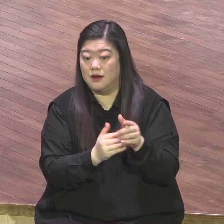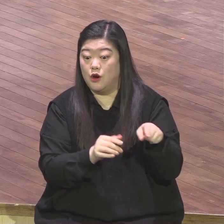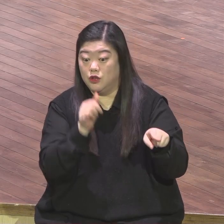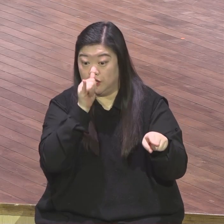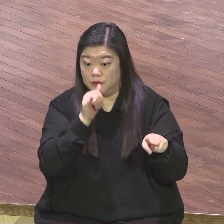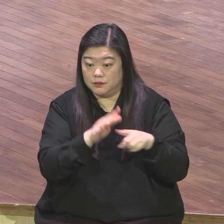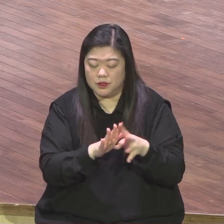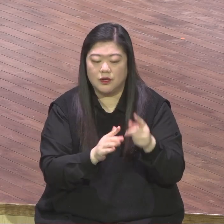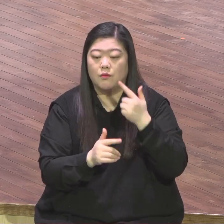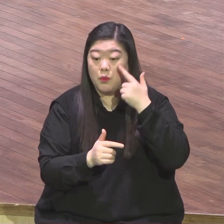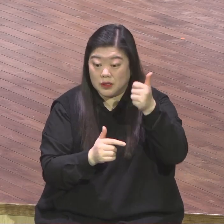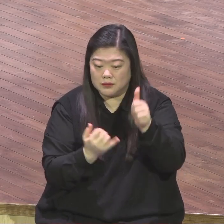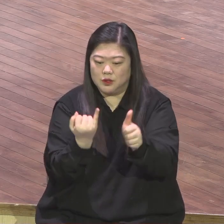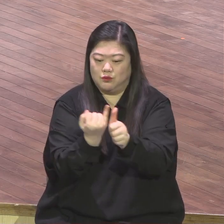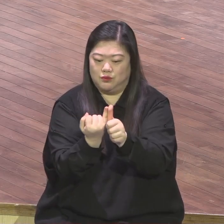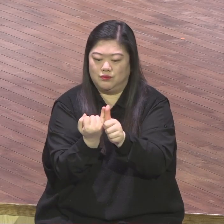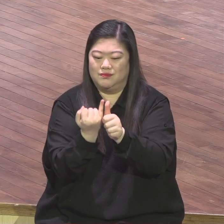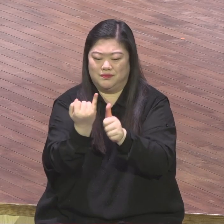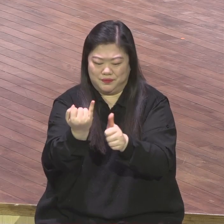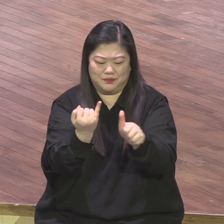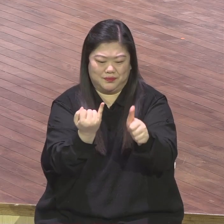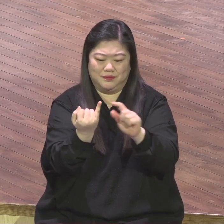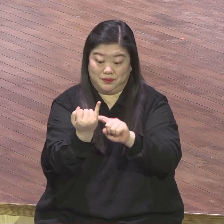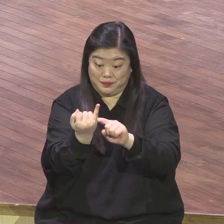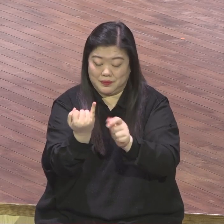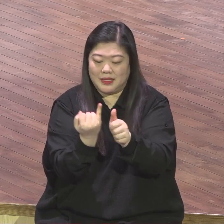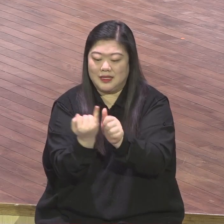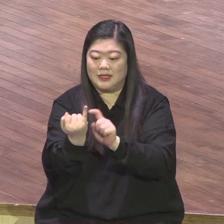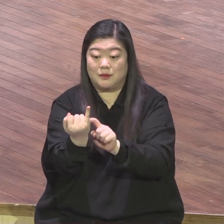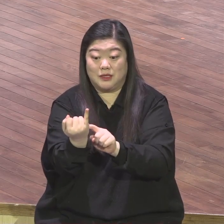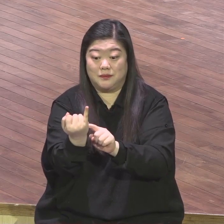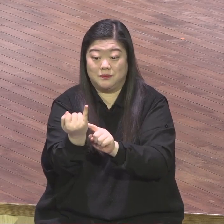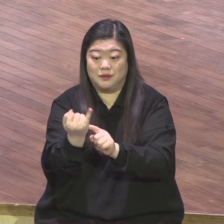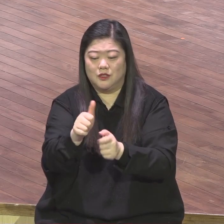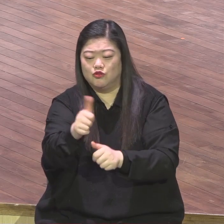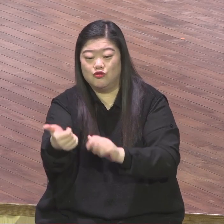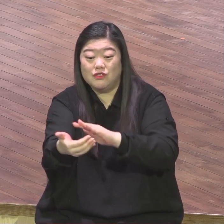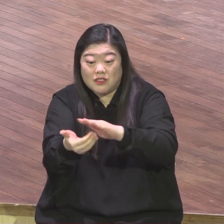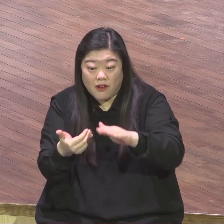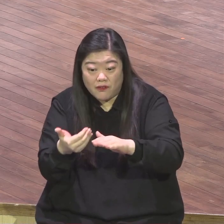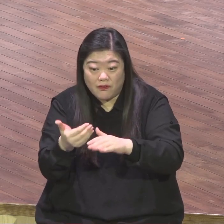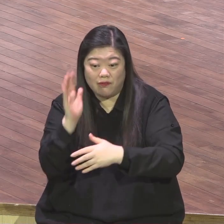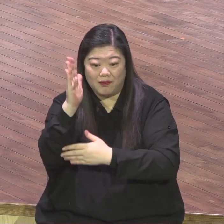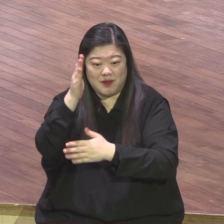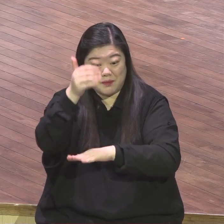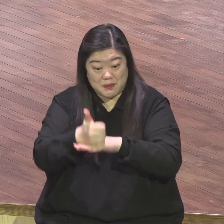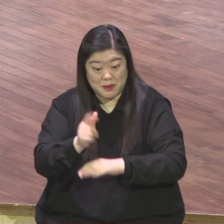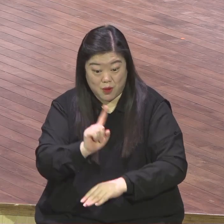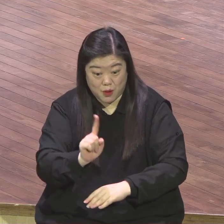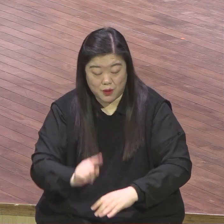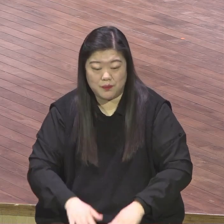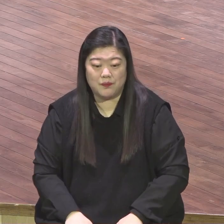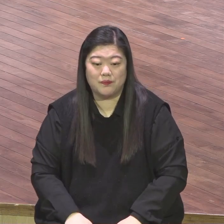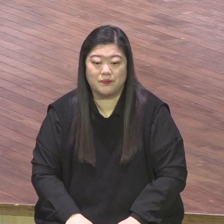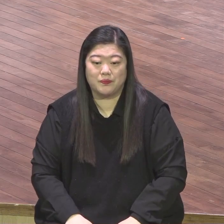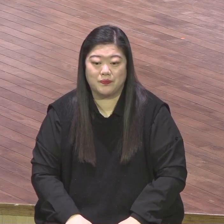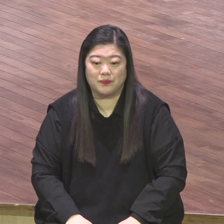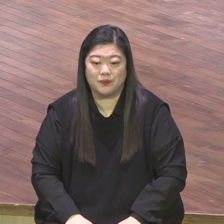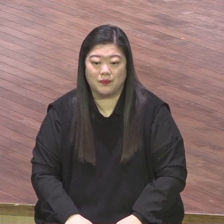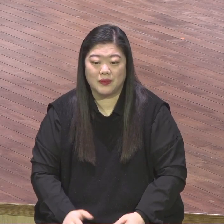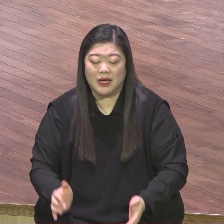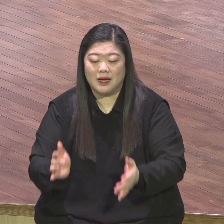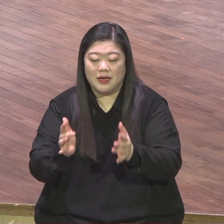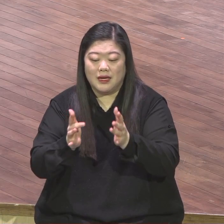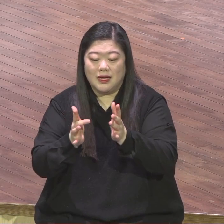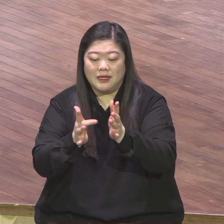윤함애 사모님이 남기신 유언들이 기록 있는데 그 중에 눈에 띄는 것이 하나 있어요. 그게 뭐냐? 5분